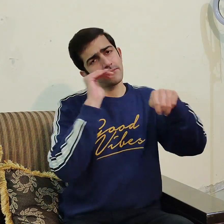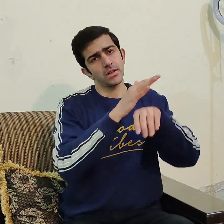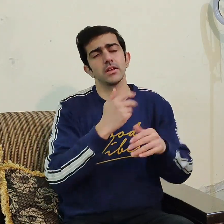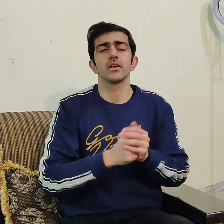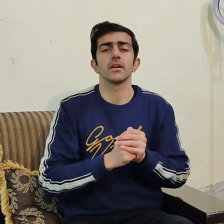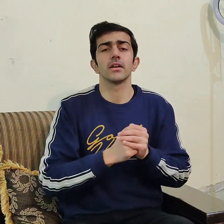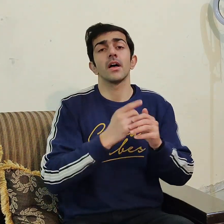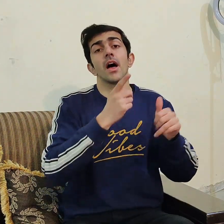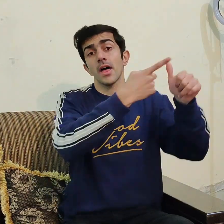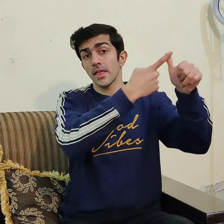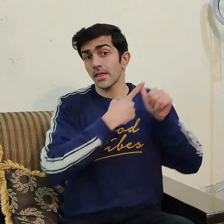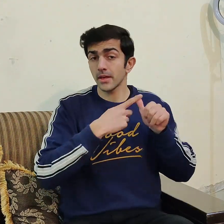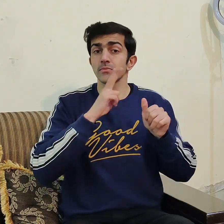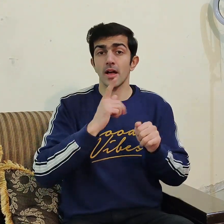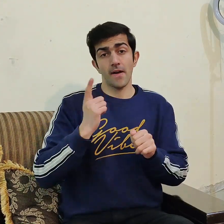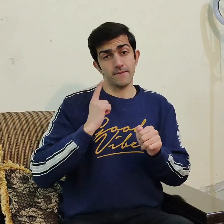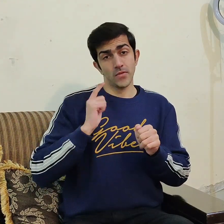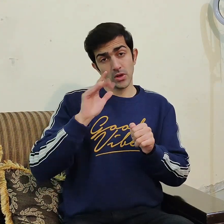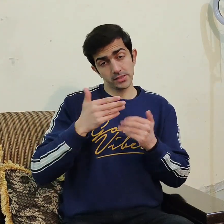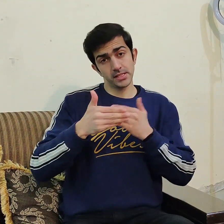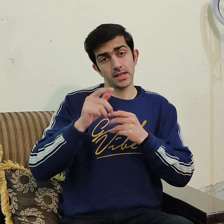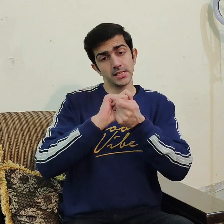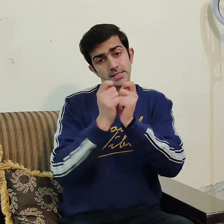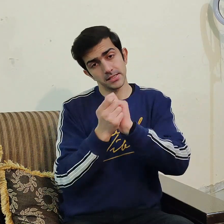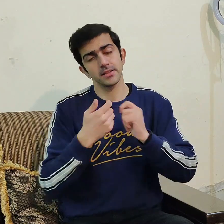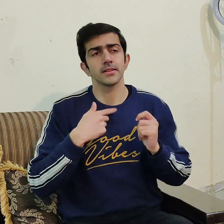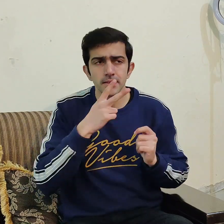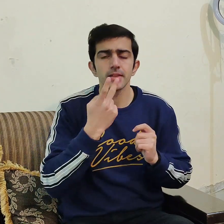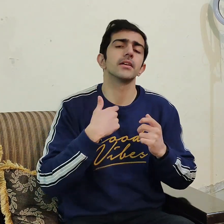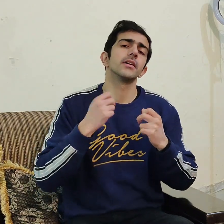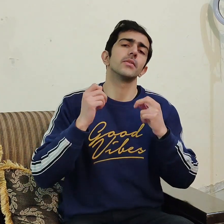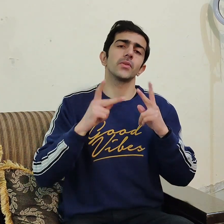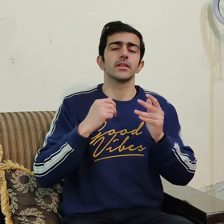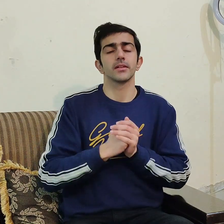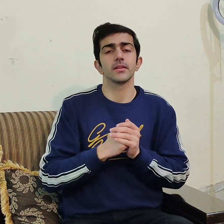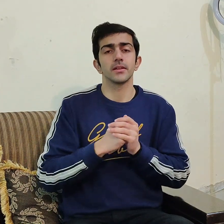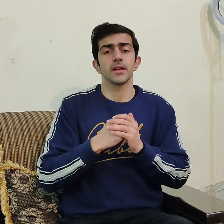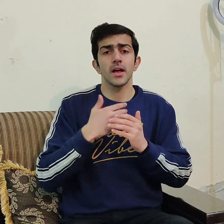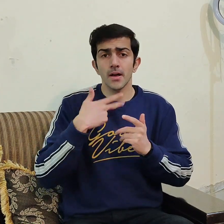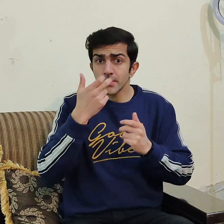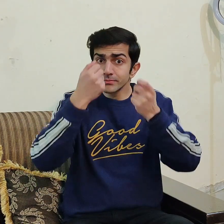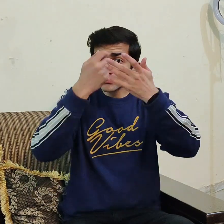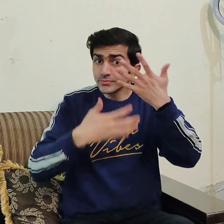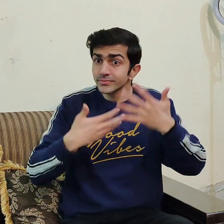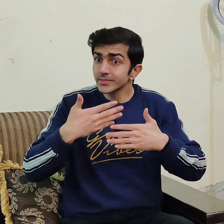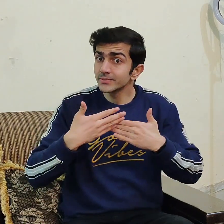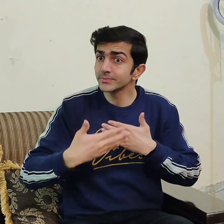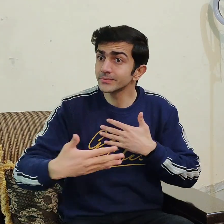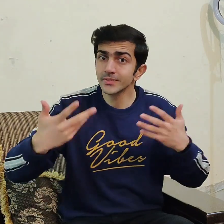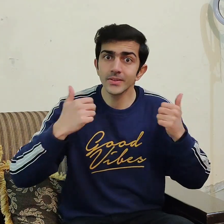प्रॉपर पब्लिक नहीं हो पा रही। तो उन्होंने मुझे रिस्पॉन्स किया आप थोड़ा सा वेट करें, पीछे चेंजेस हो रही हैं, रीस्टोर हो जाएगा। तो अभी जो है